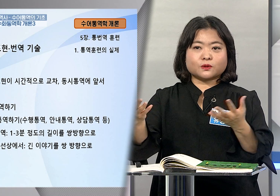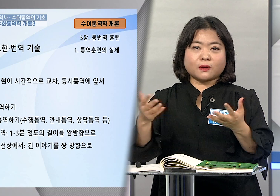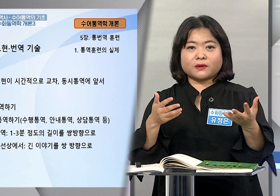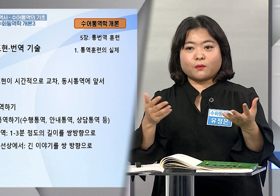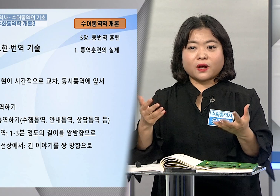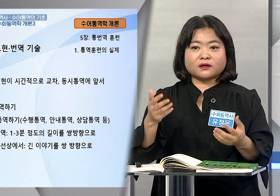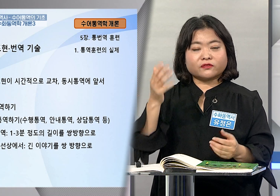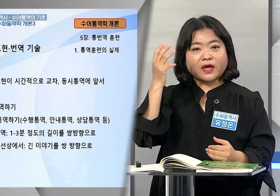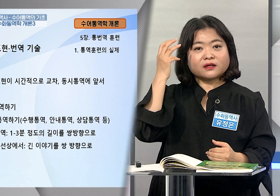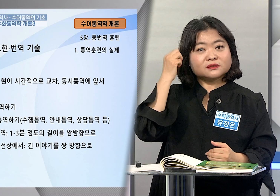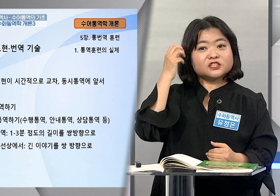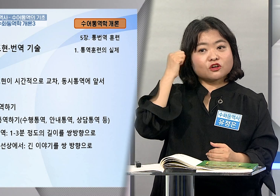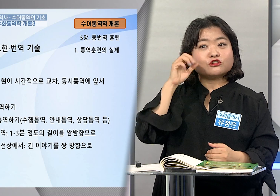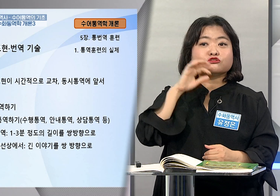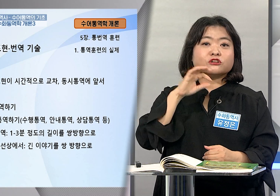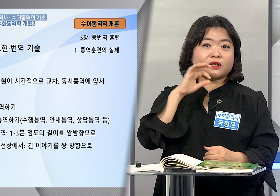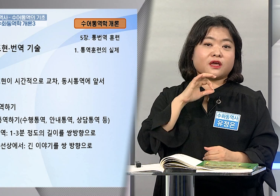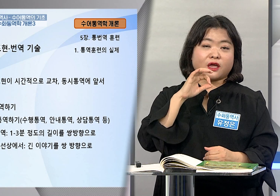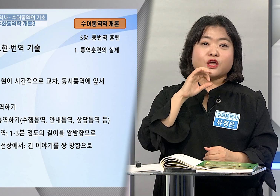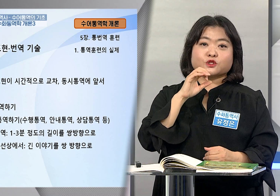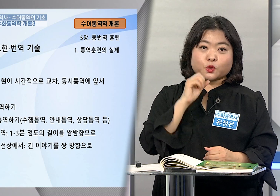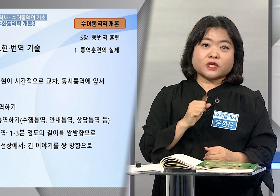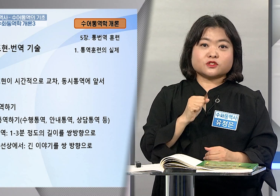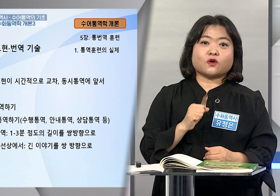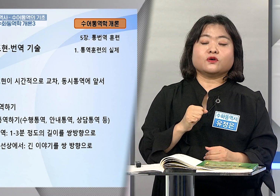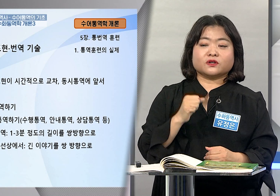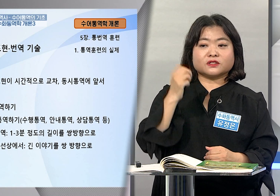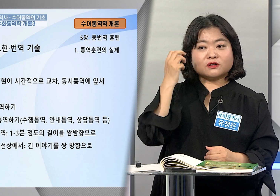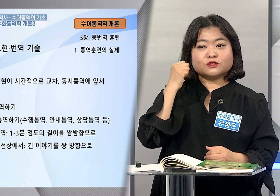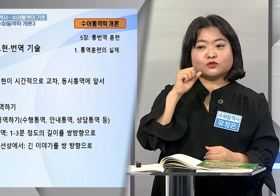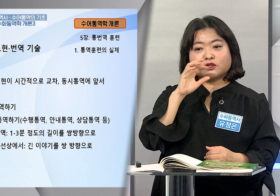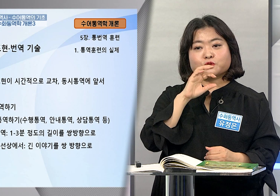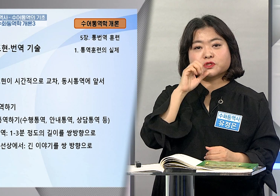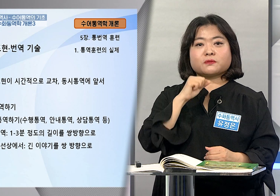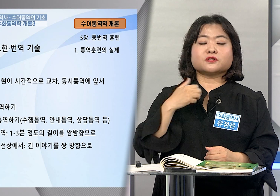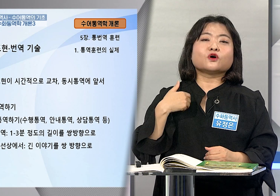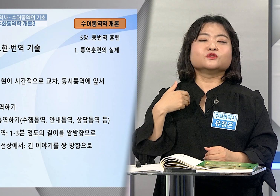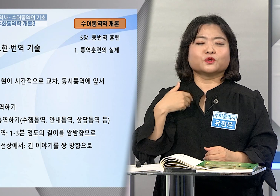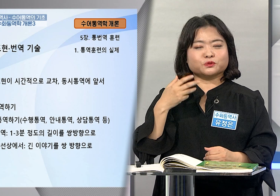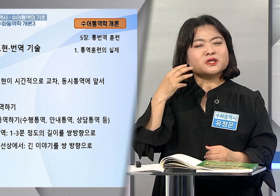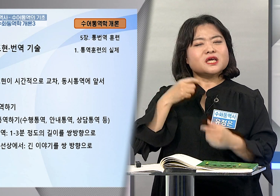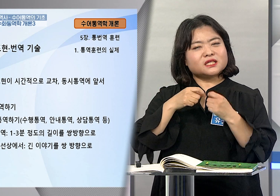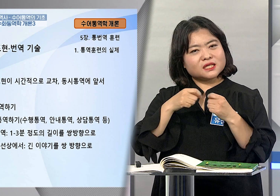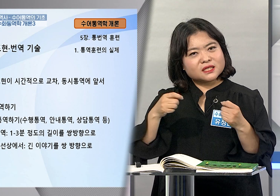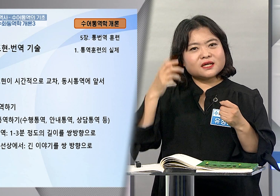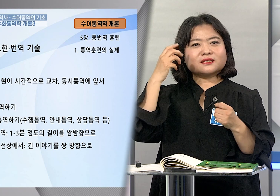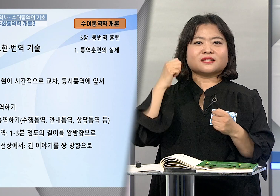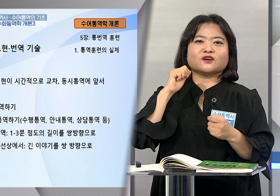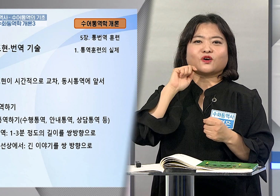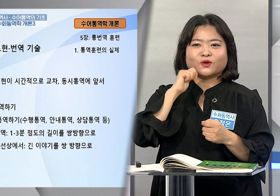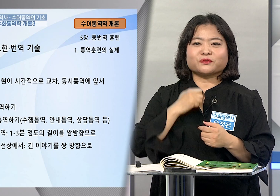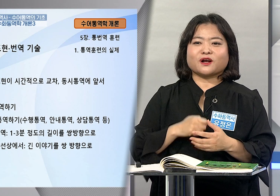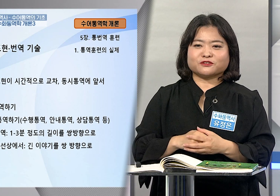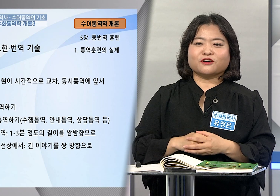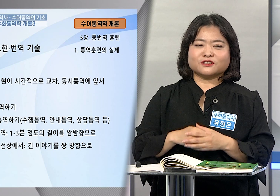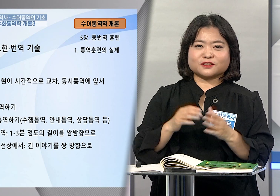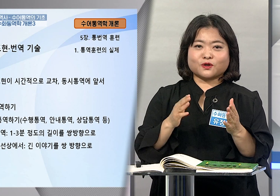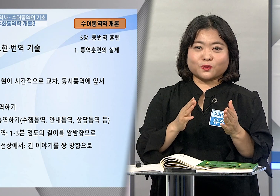한번 해보라는 건데 그건 기억력 훈련에 좋겠죠. 네, 기억력 훈련에 좋지만 저는 요즘 긴 이야기 기억이 어렵더라고요. 그래서